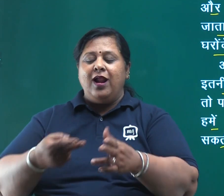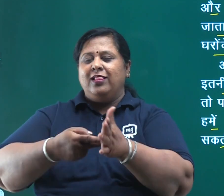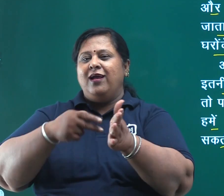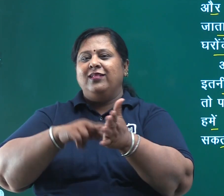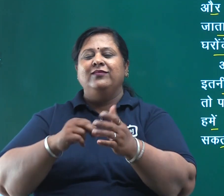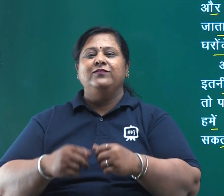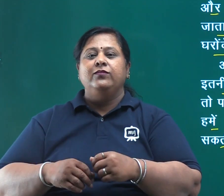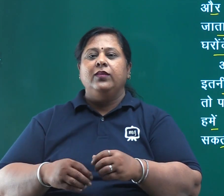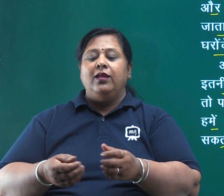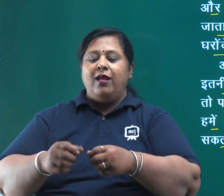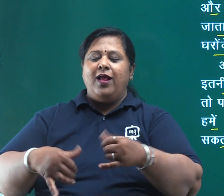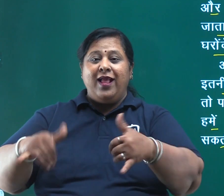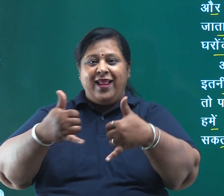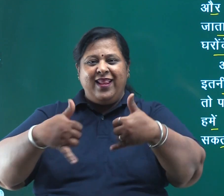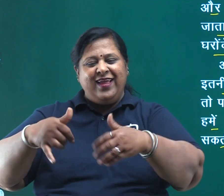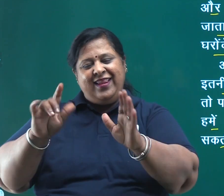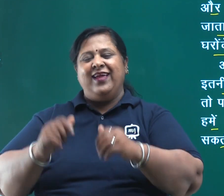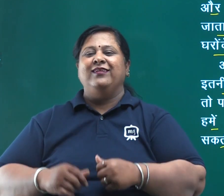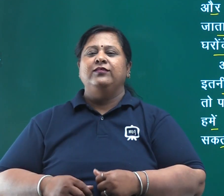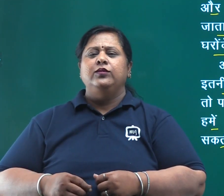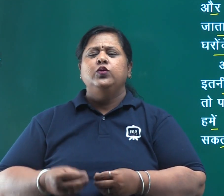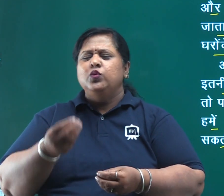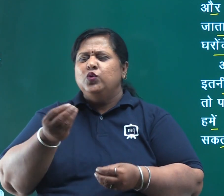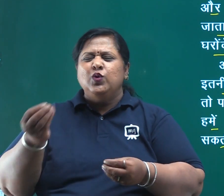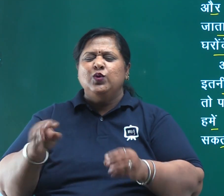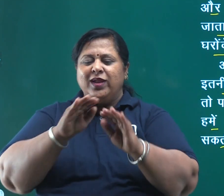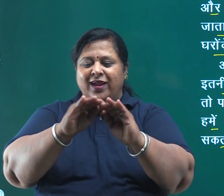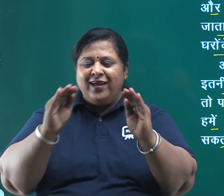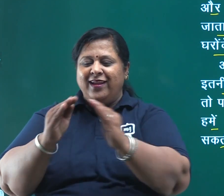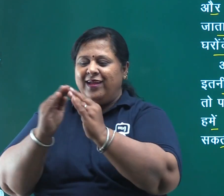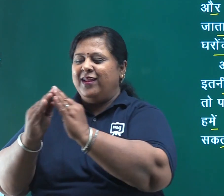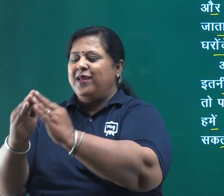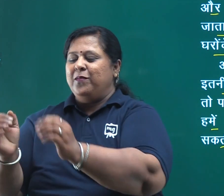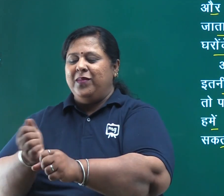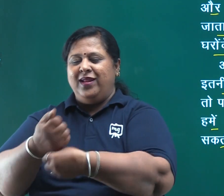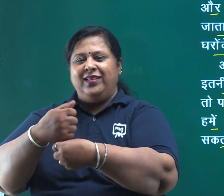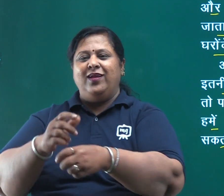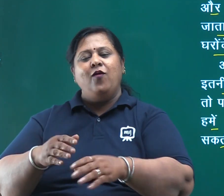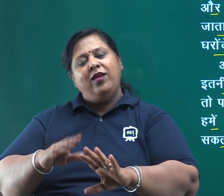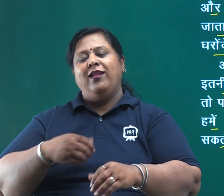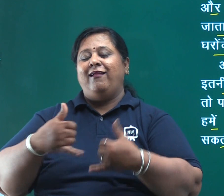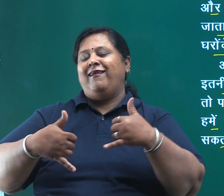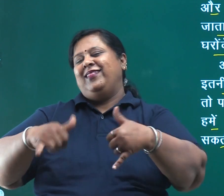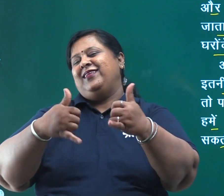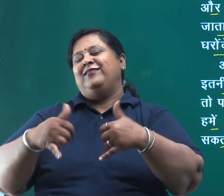अर्थात खेलने के लिए छोटे छोटे घर बनाते और खेलते।